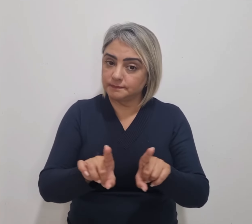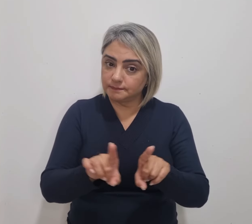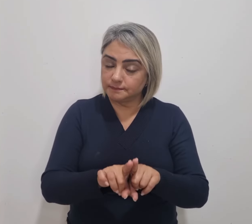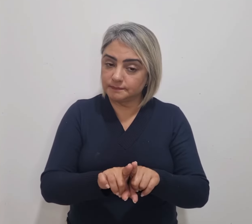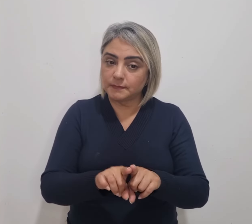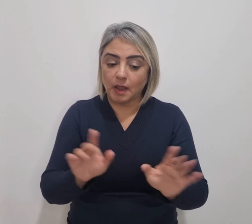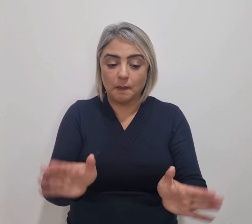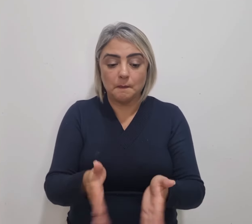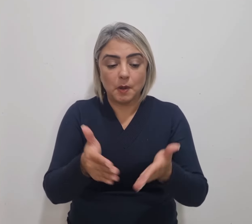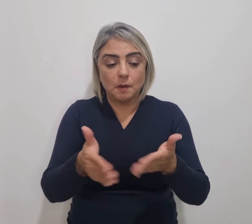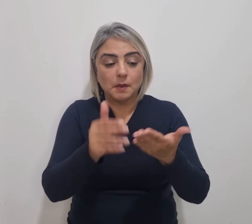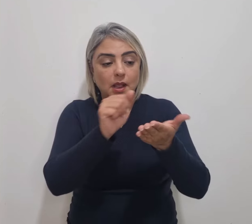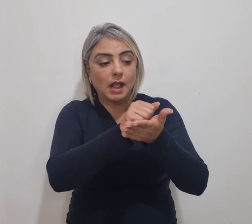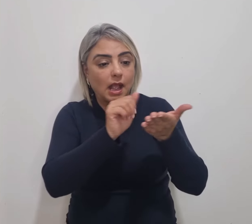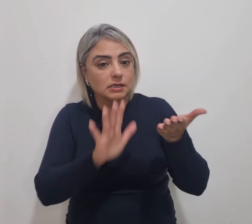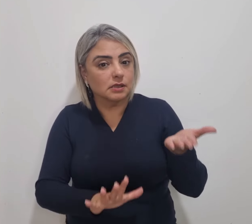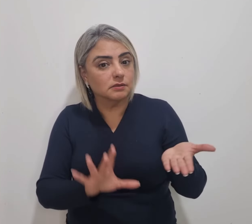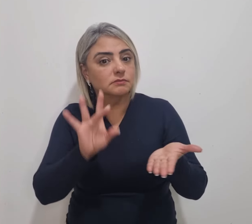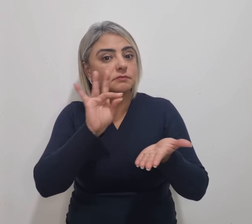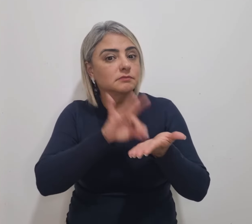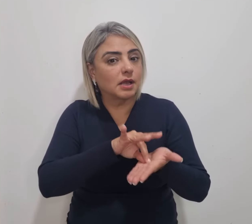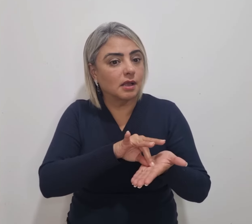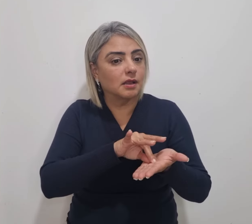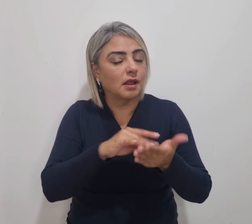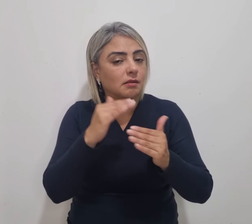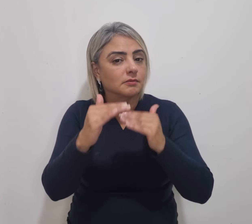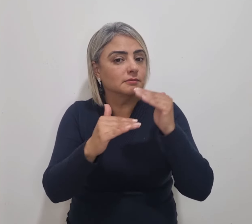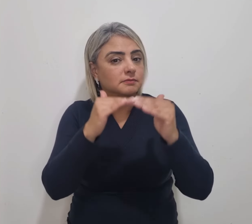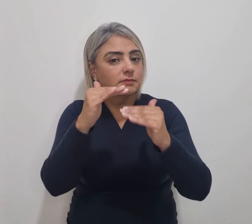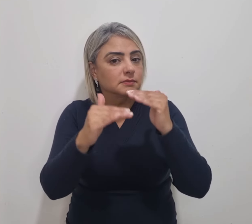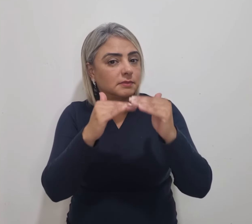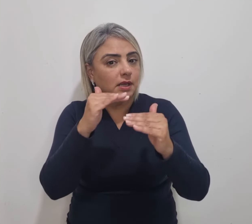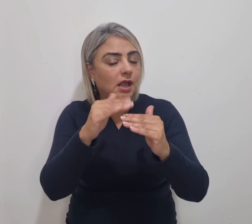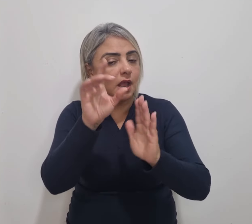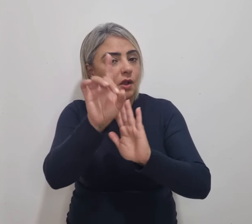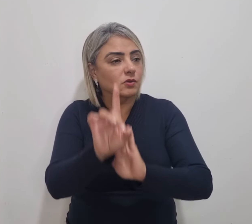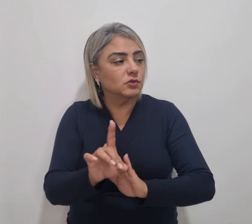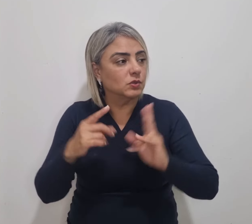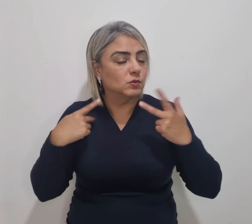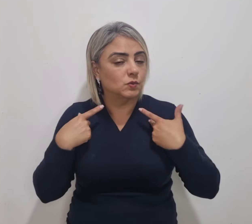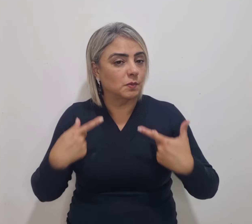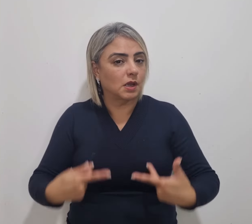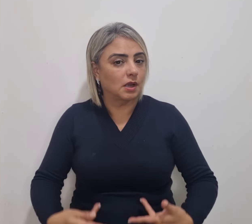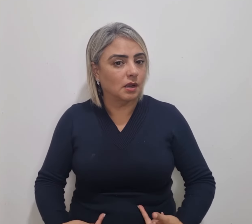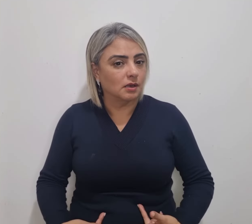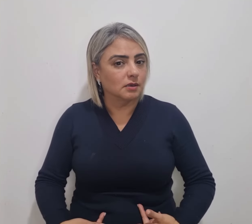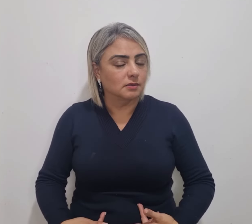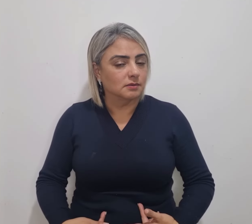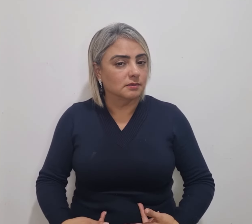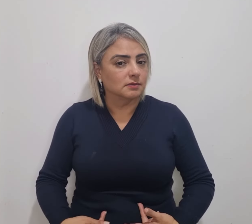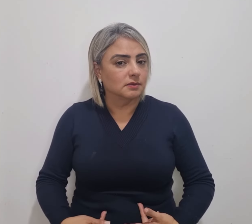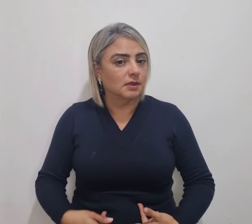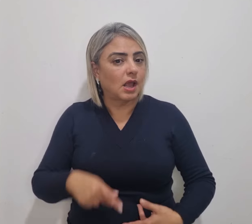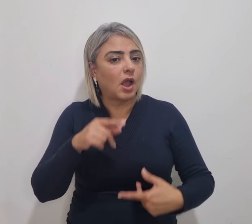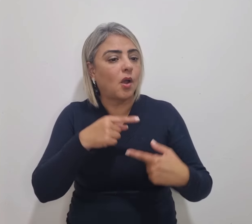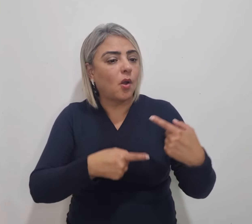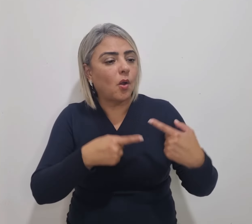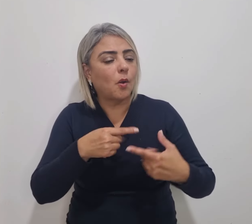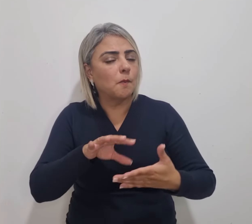promover ações afirmativas progressivas em direitos humanos, sobretudo os postulados pela